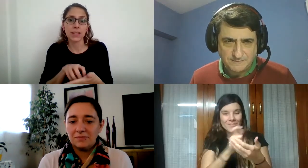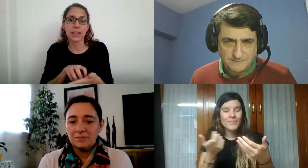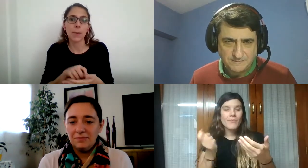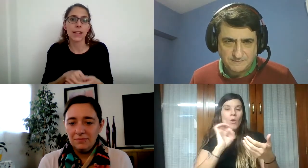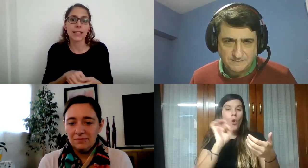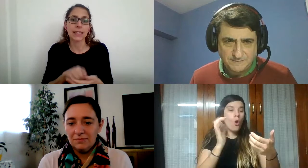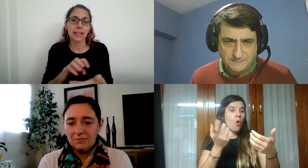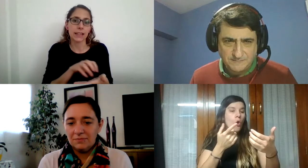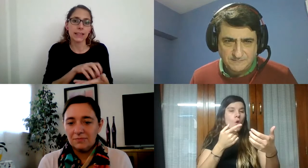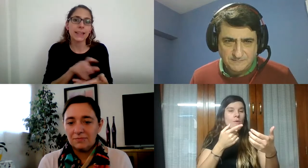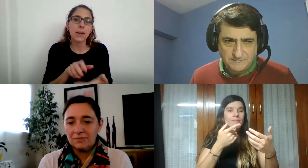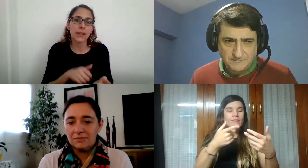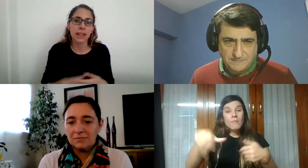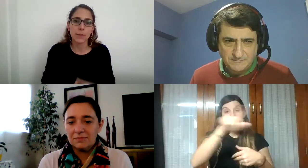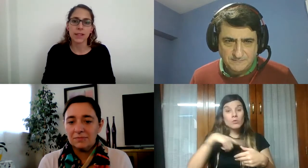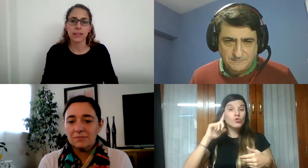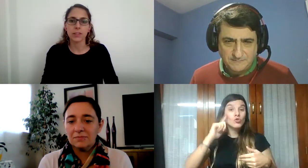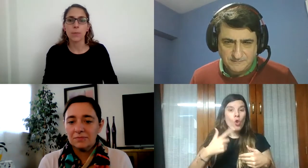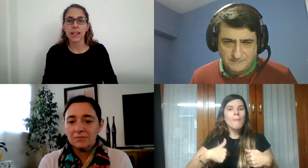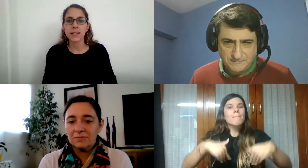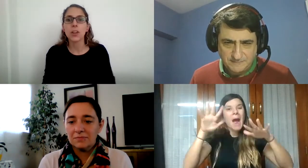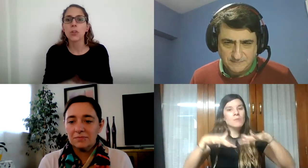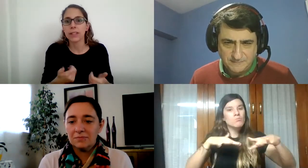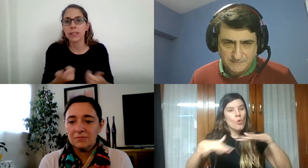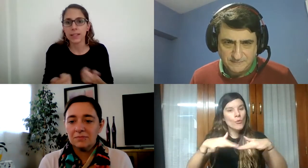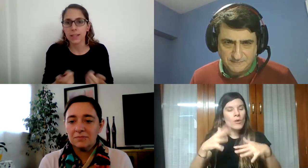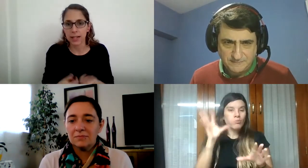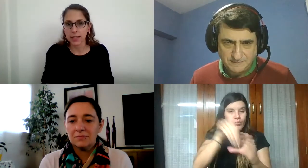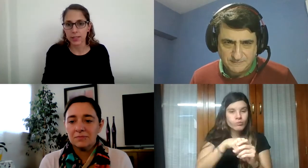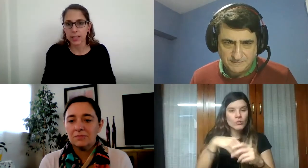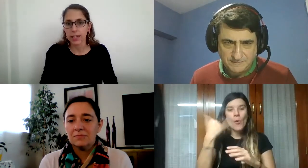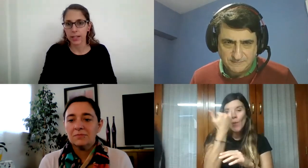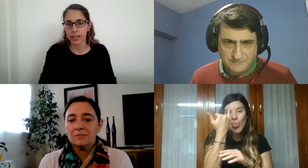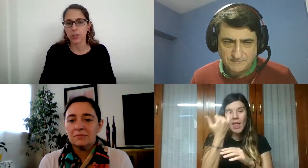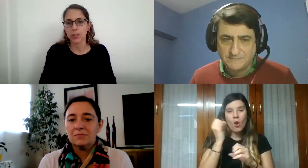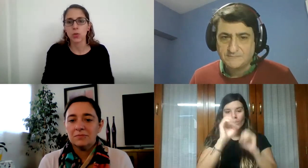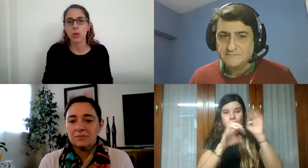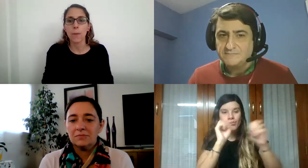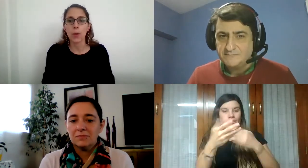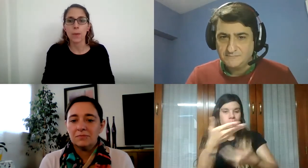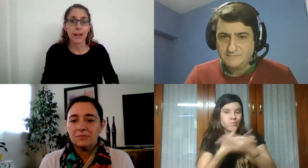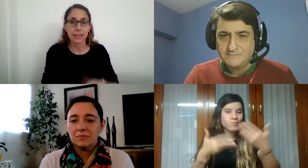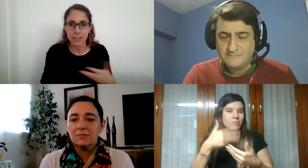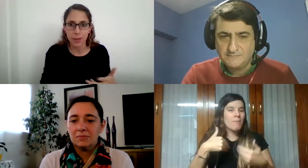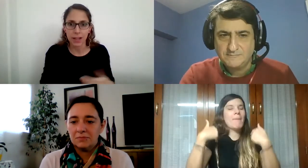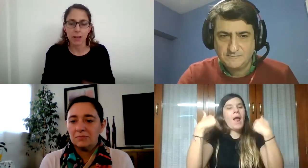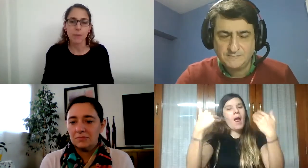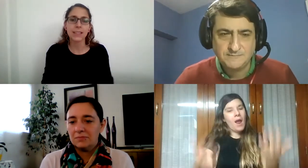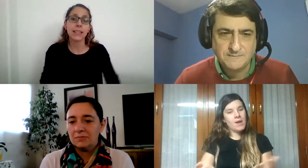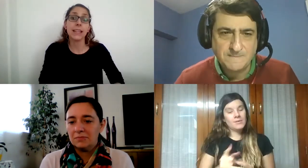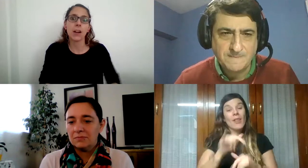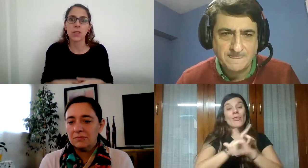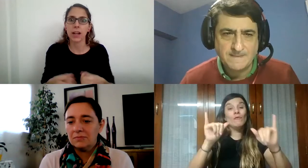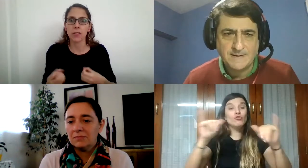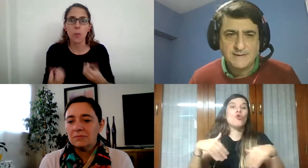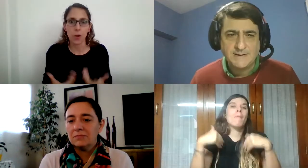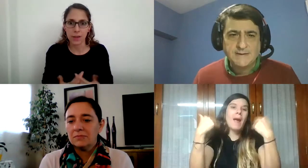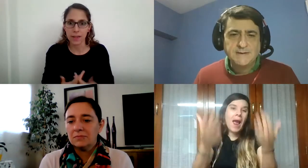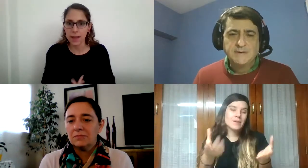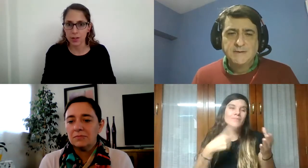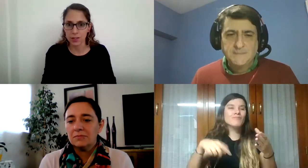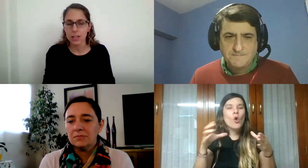cosas a veces aparecen intérpretes dependiendo de la aplicación, o hay distintas aplicaciones que nos ayudan a poder participar cada vez más y a